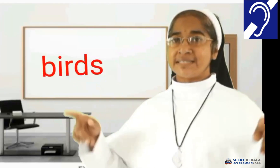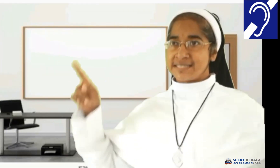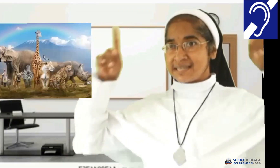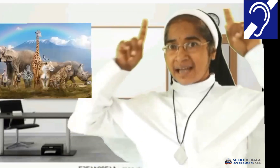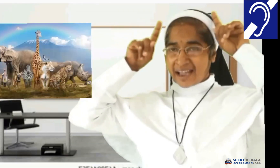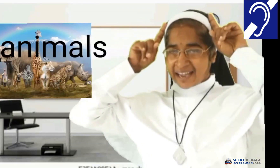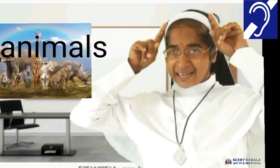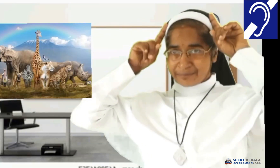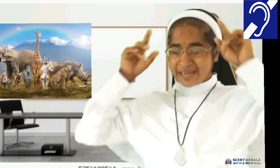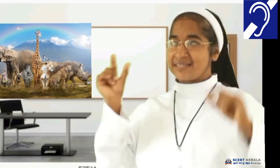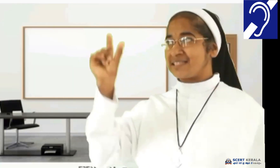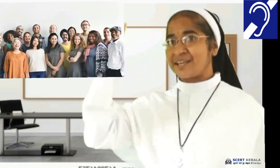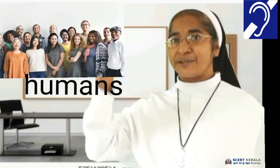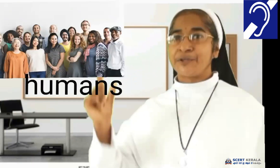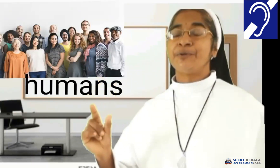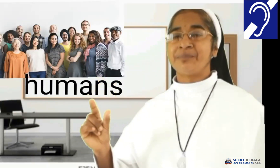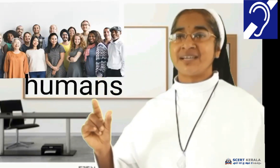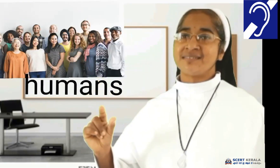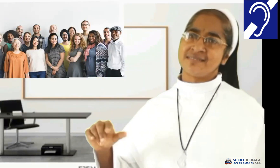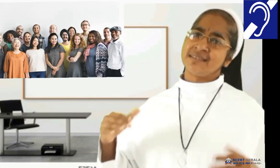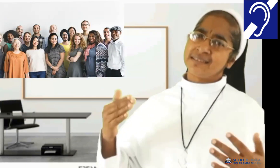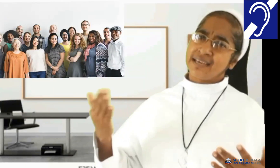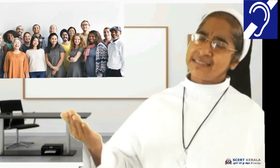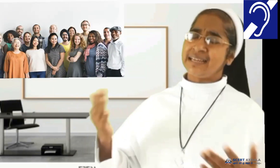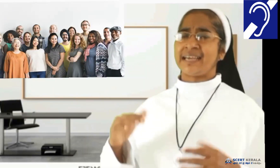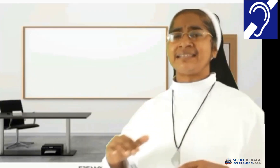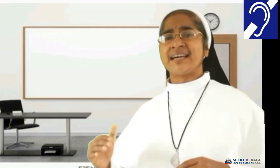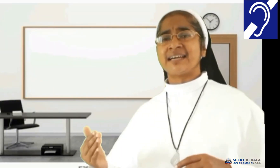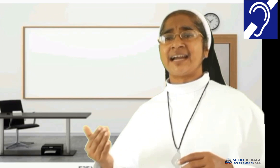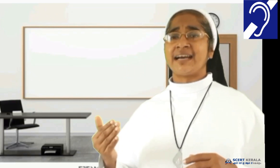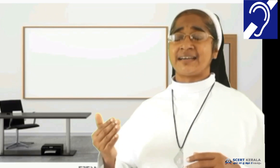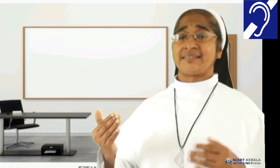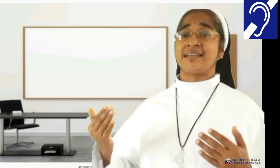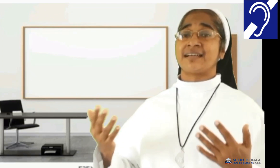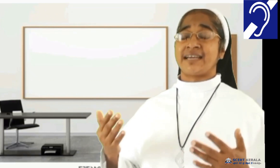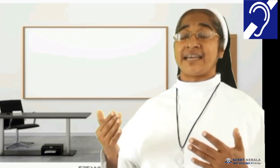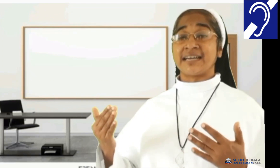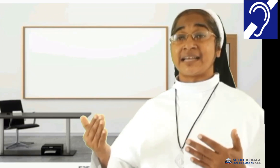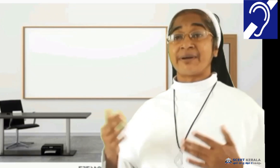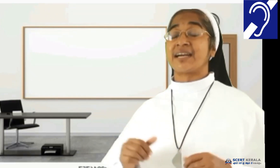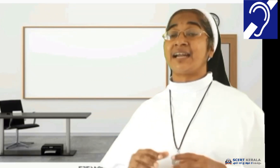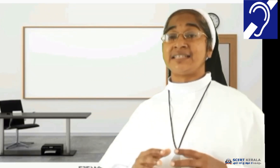Birds, animals, humans, ഇതിൽ ഏത് കഥകളാണ് നിങ്ങൾക്ക് ഏത് കഥാപാത്രങ്ങളാണ്